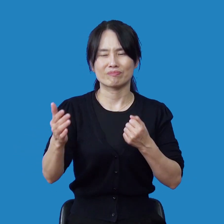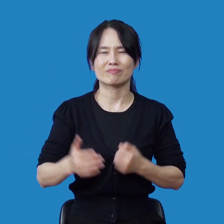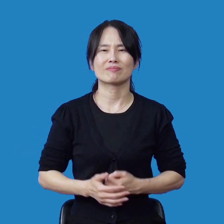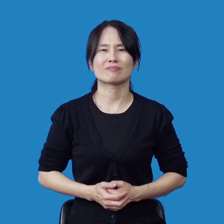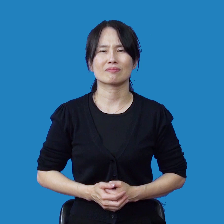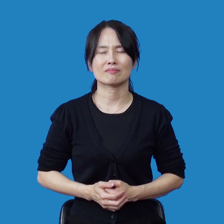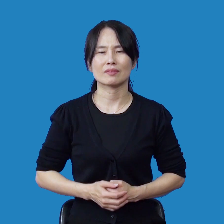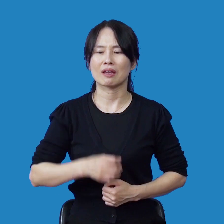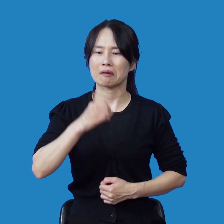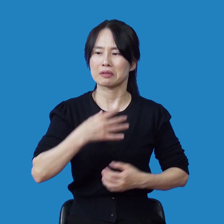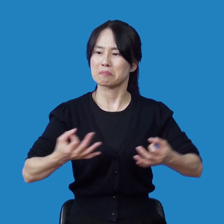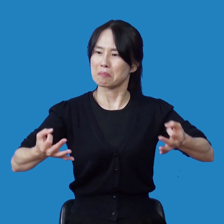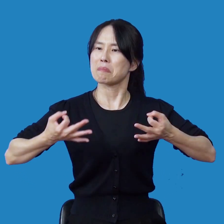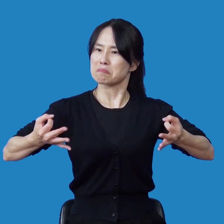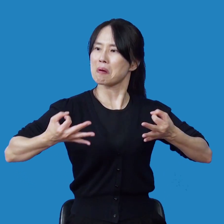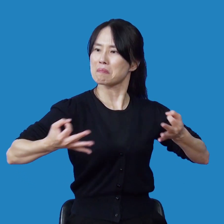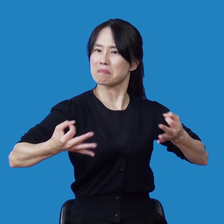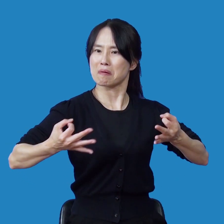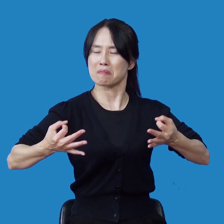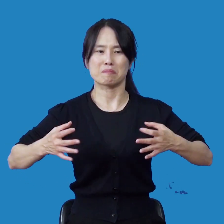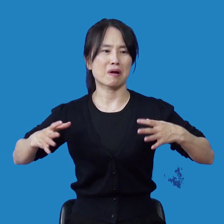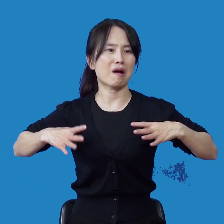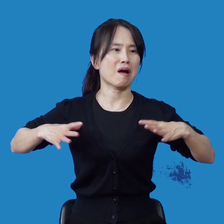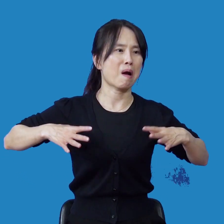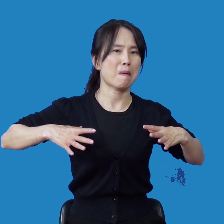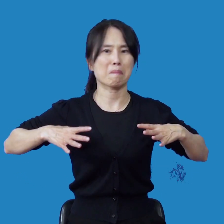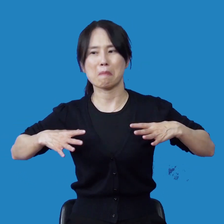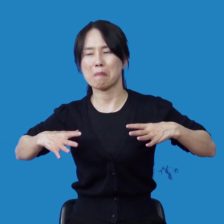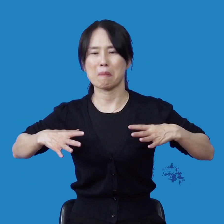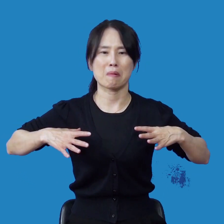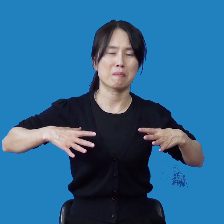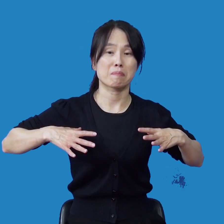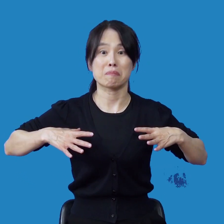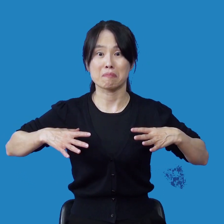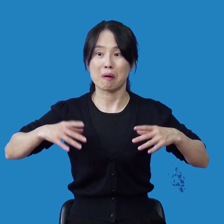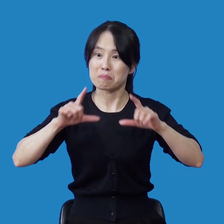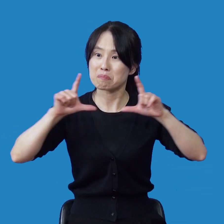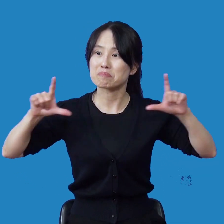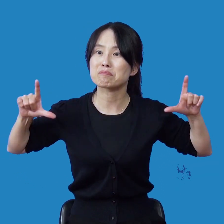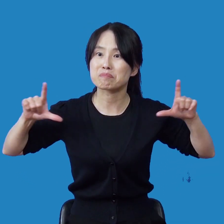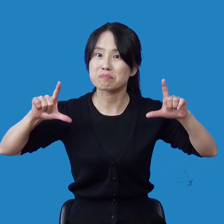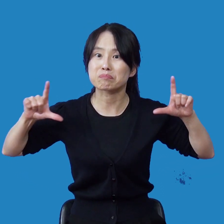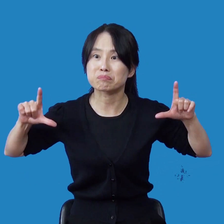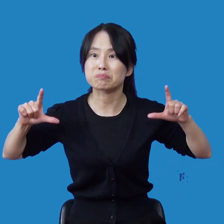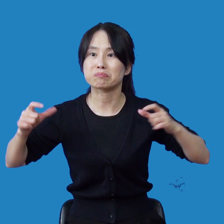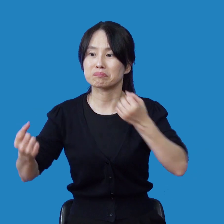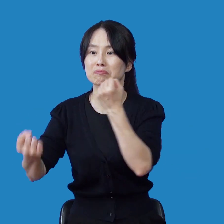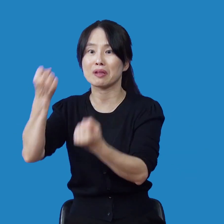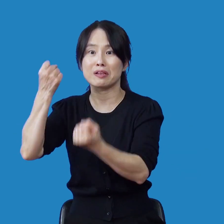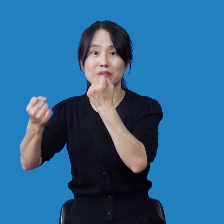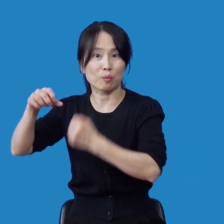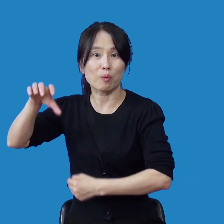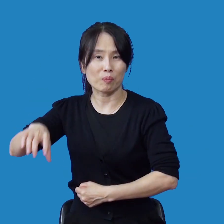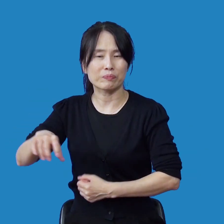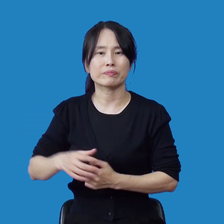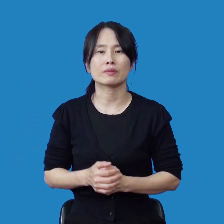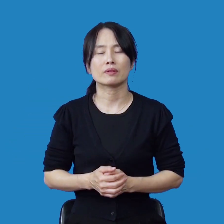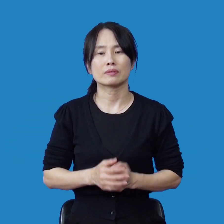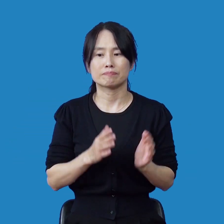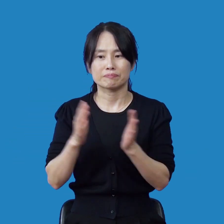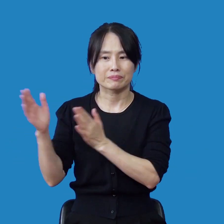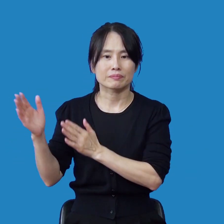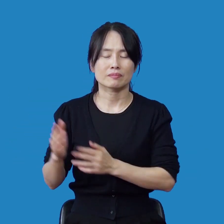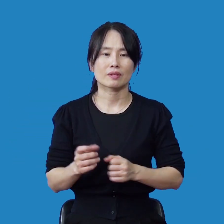그저 과시하려고 하고 자랑하려고 하고 내세우려고 하는 것이 헬스장이죠. 그런데 어떤 사람이